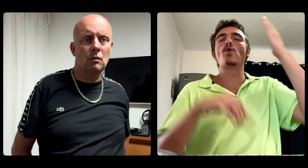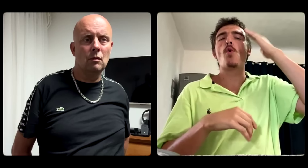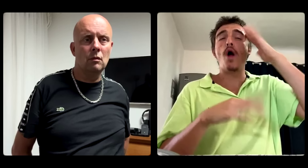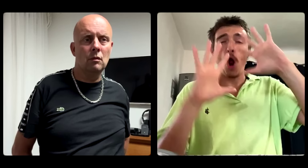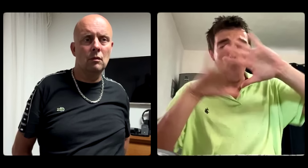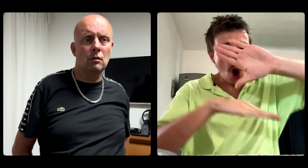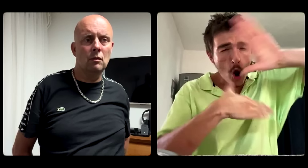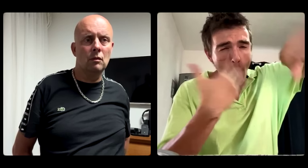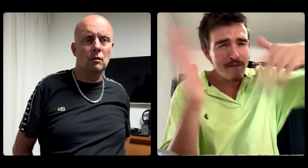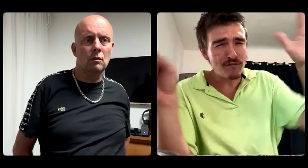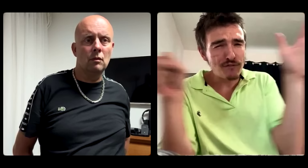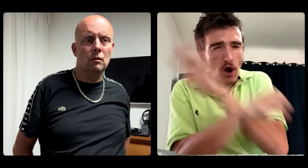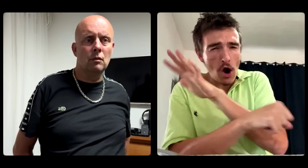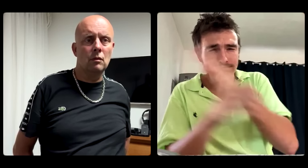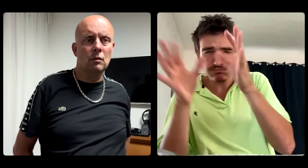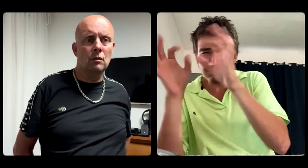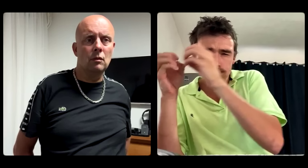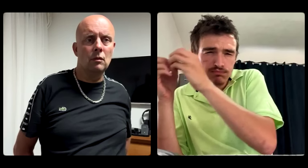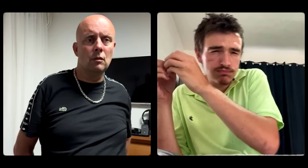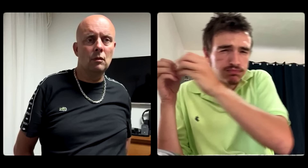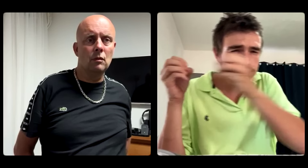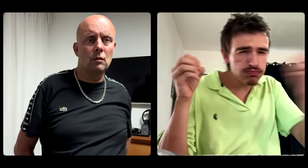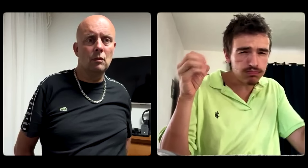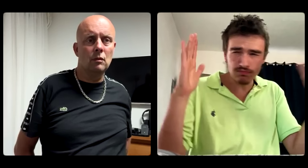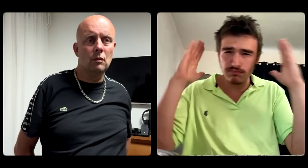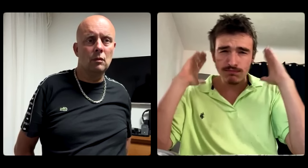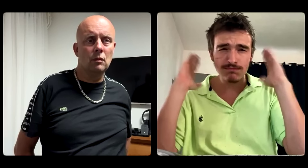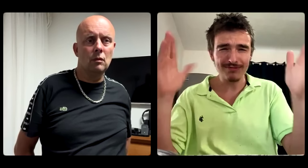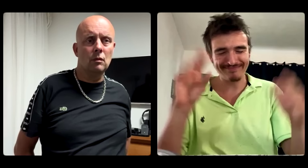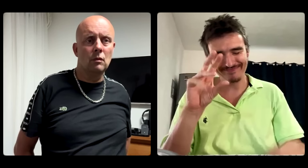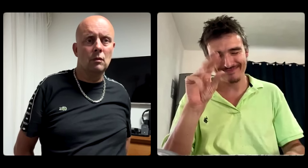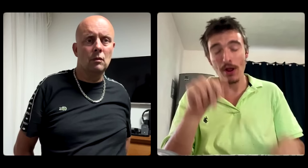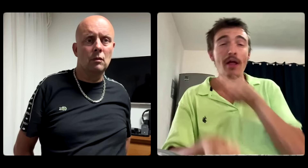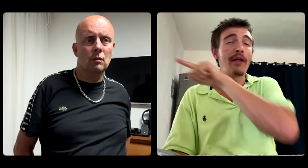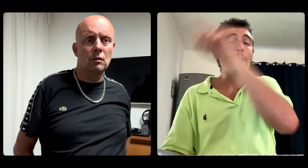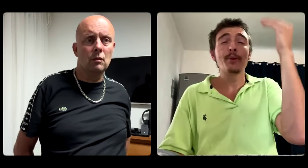hij daardoor vreemd is gegaan. Met een andere chickie.